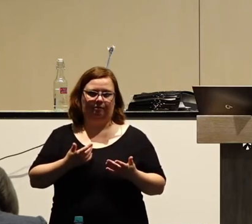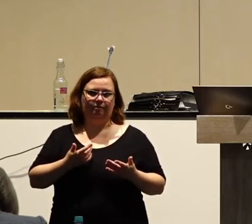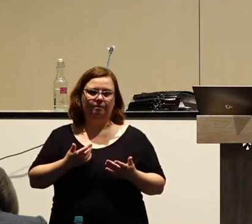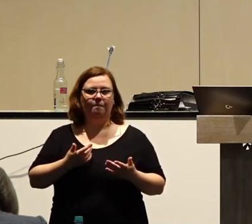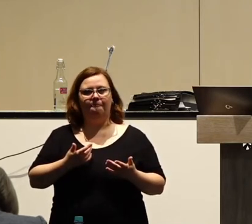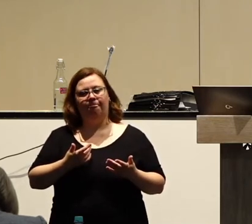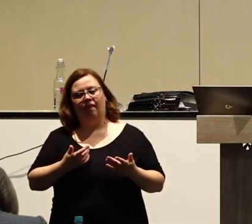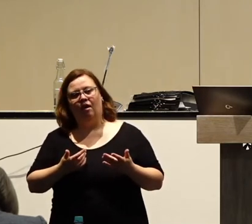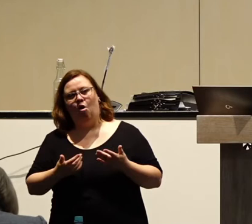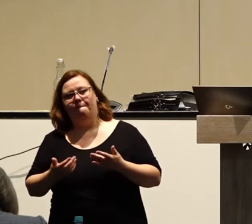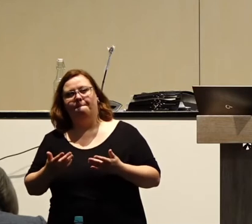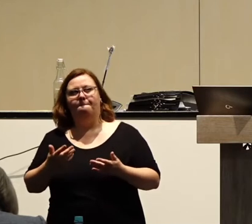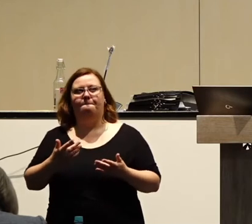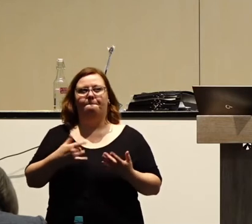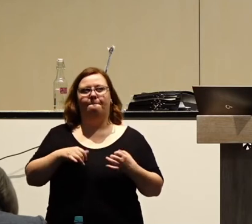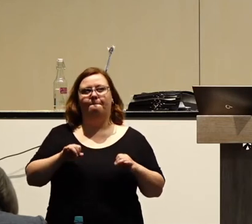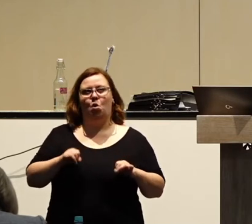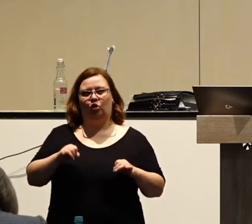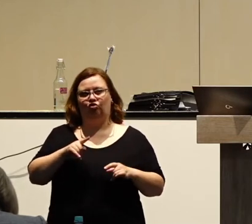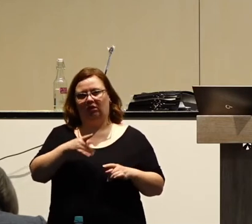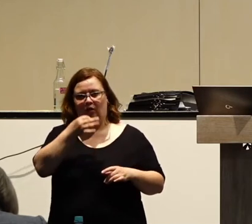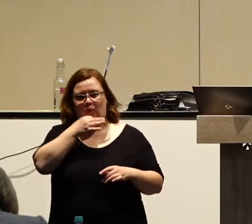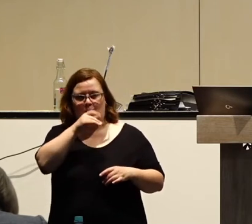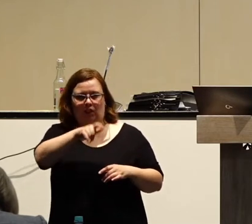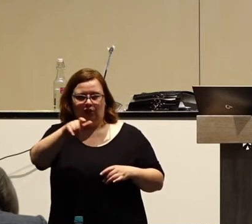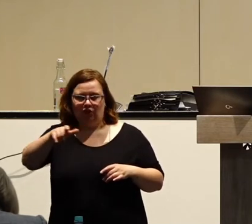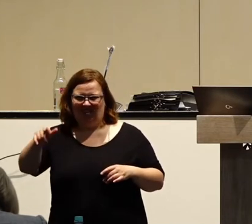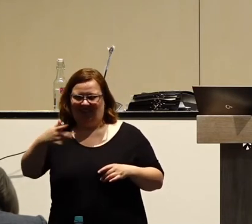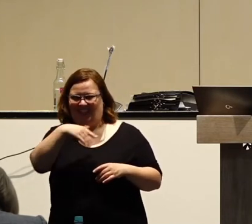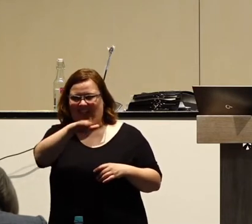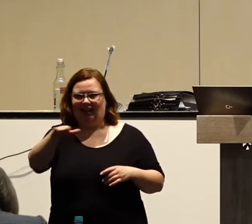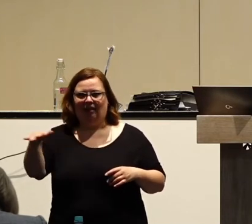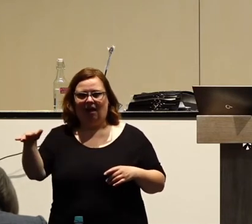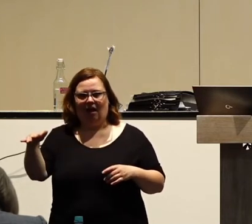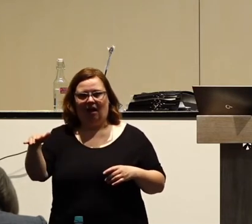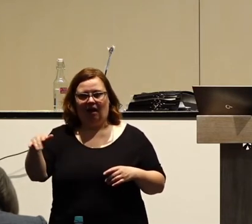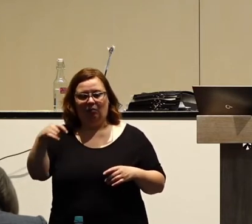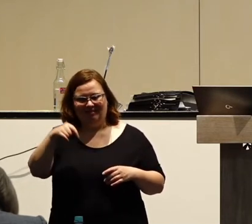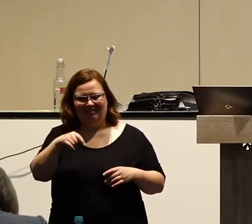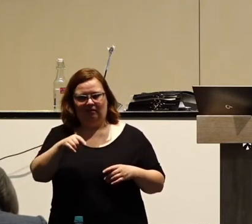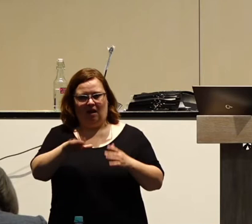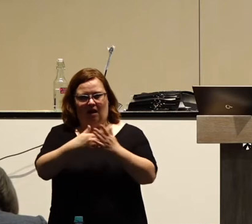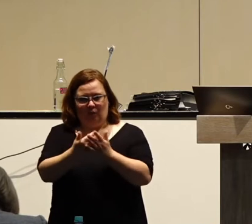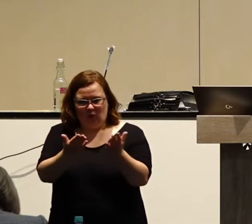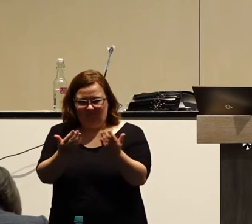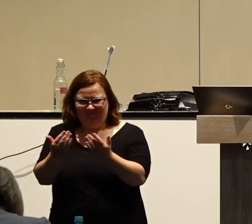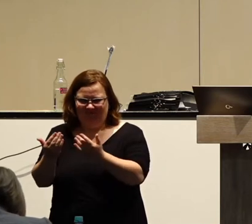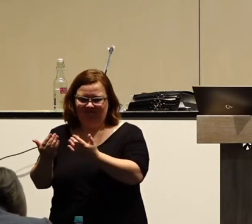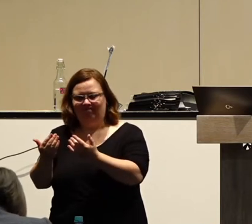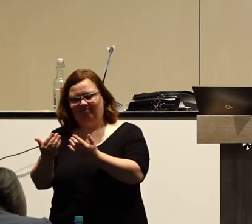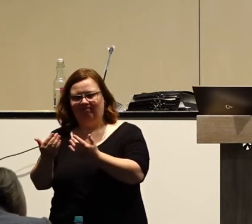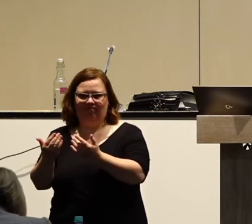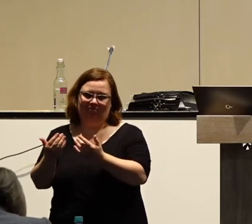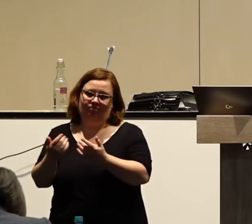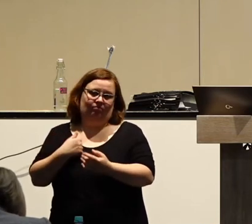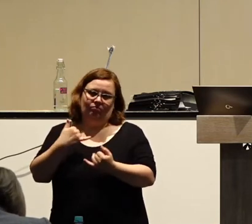Ob es uns tatsächlich gelingt, diese Jugendlichen, diese Kinder in diese Angebote zu holen,